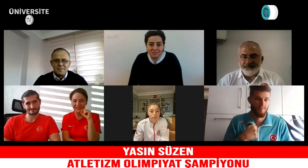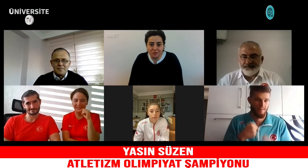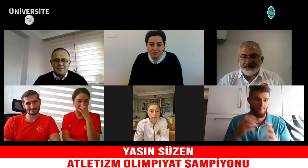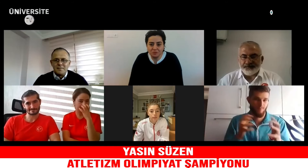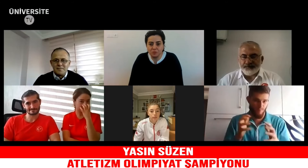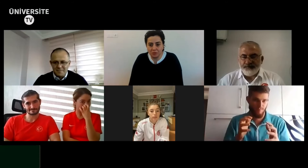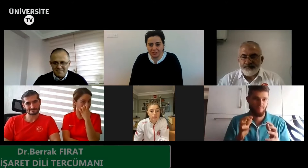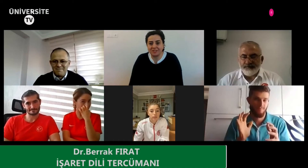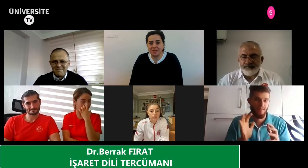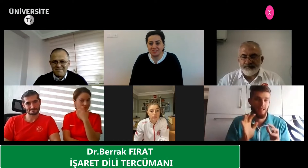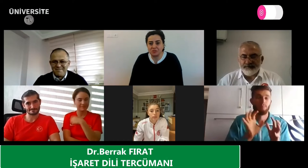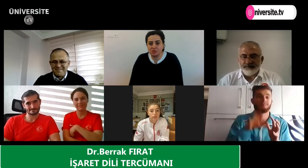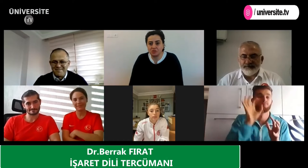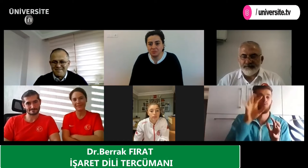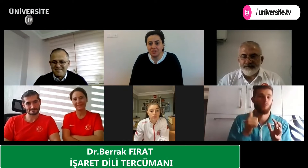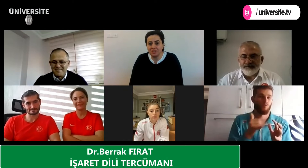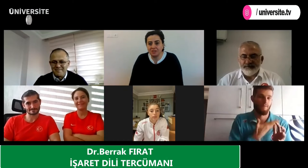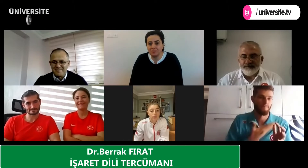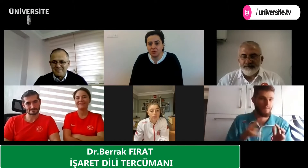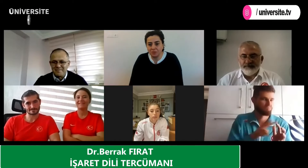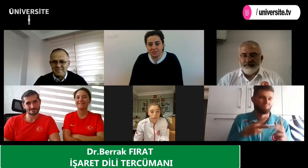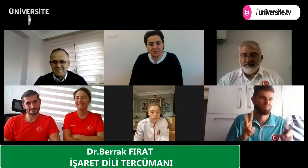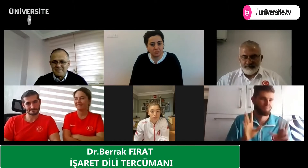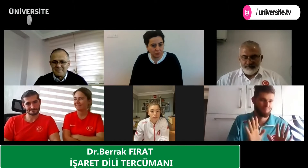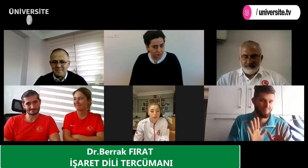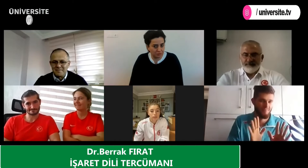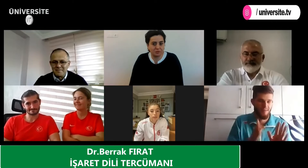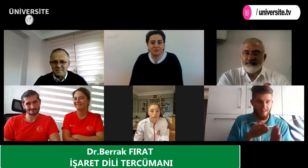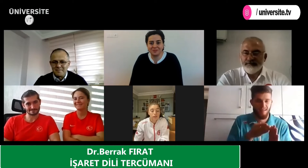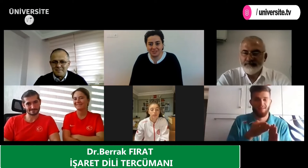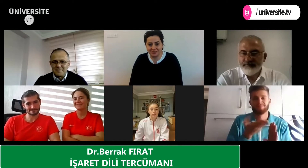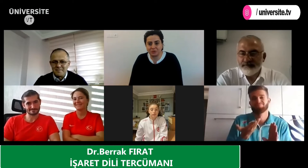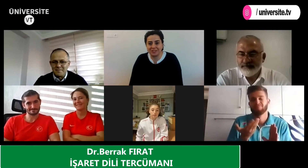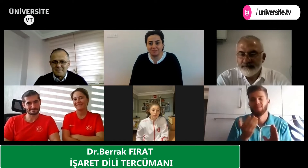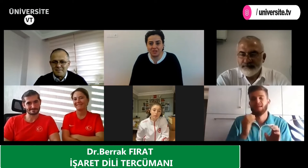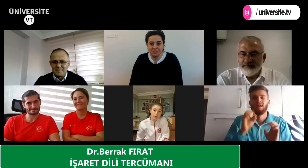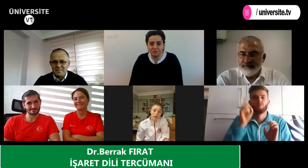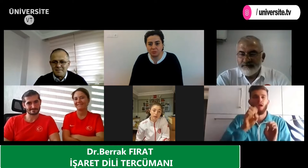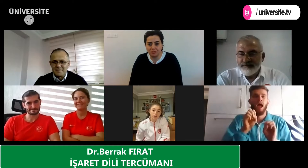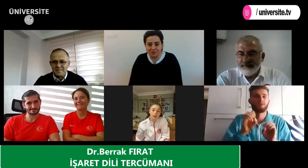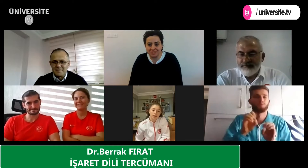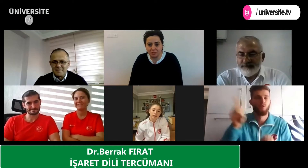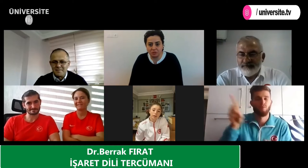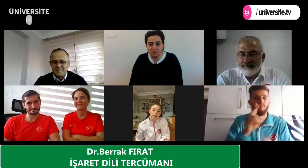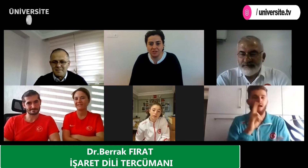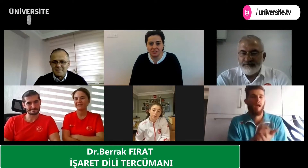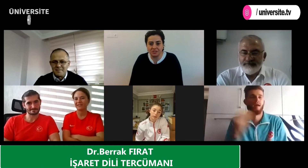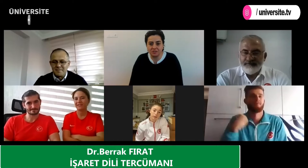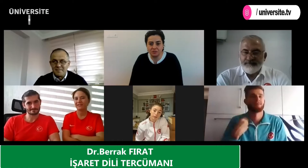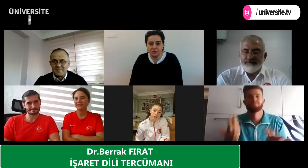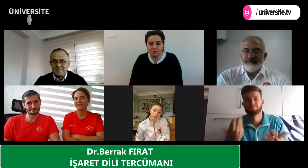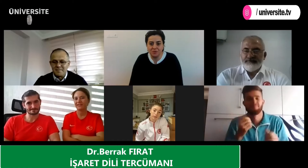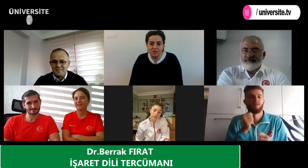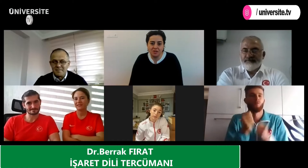futbolu çok seviyordum ve futbola girmeye çalışıyordum. Sonra basketbolla çok ilgim vardı, futbol ve basketboldu.